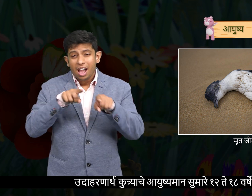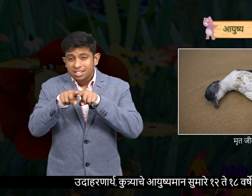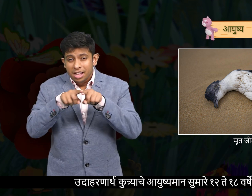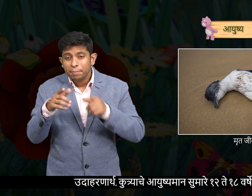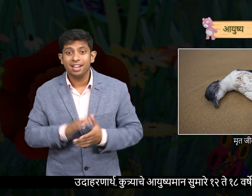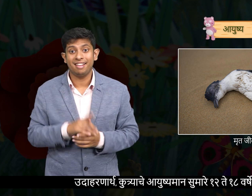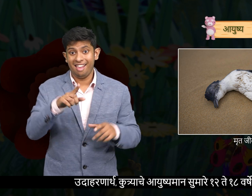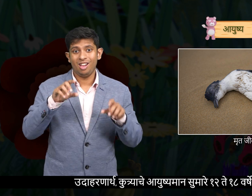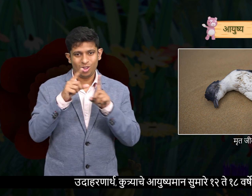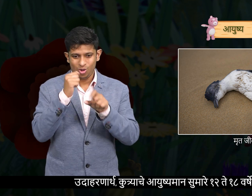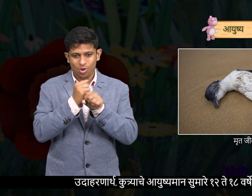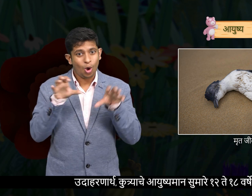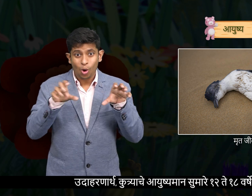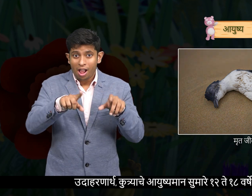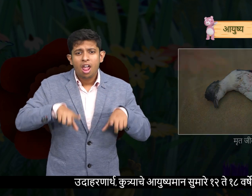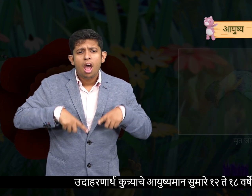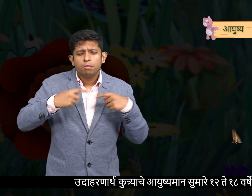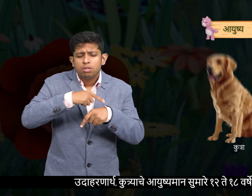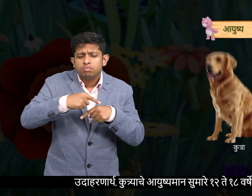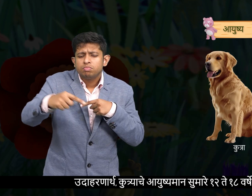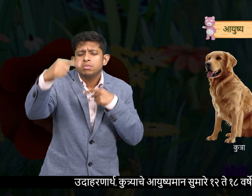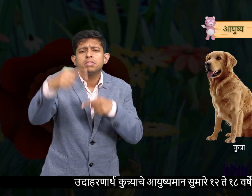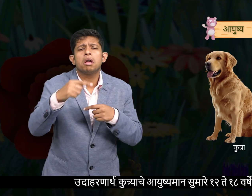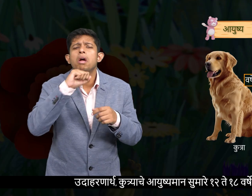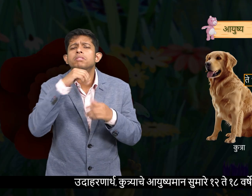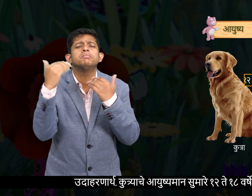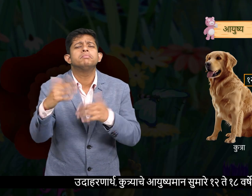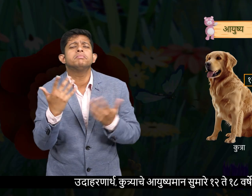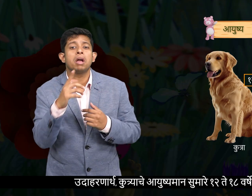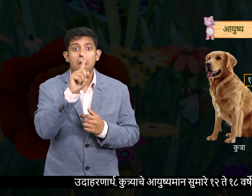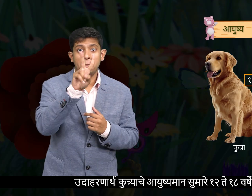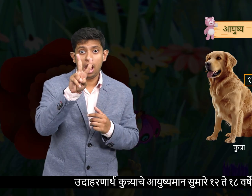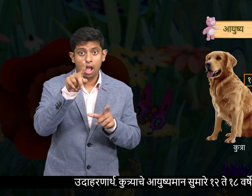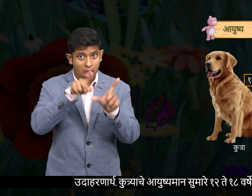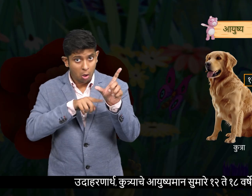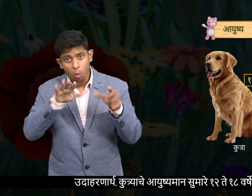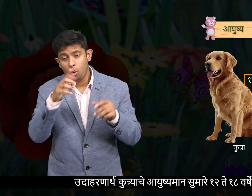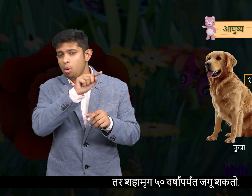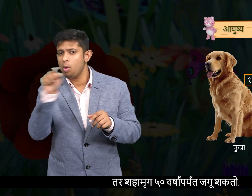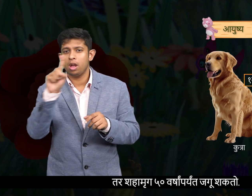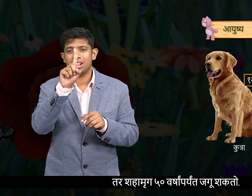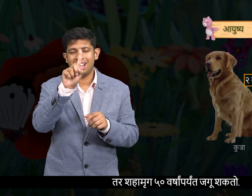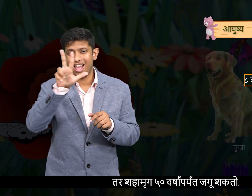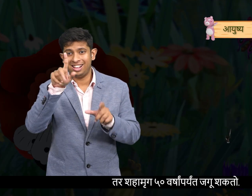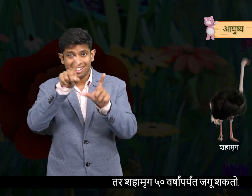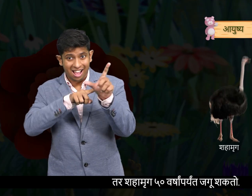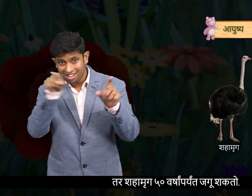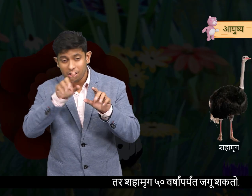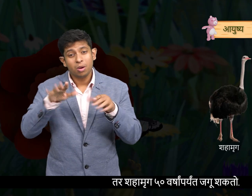उदाहरणार्थ, कुत्र्याचे आयुष्यमान सुमारे 12 ते 18 वर्षे असते, तर